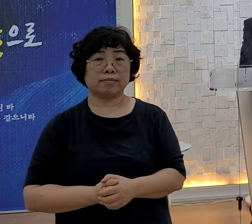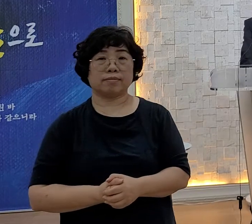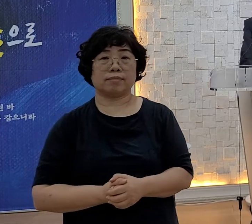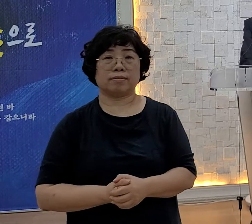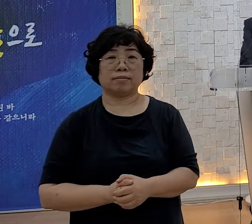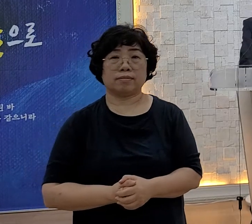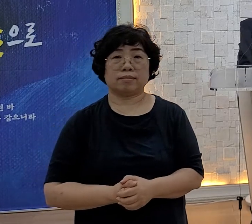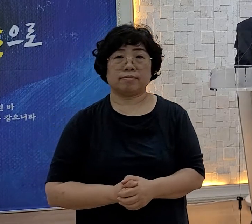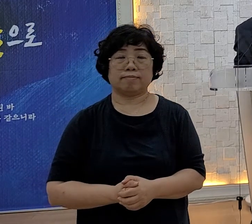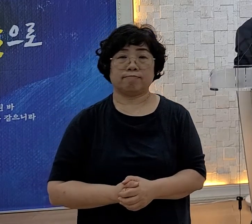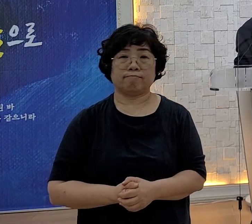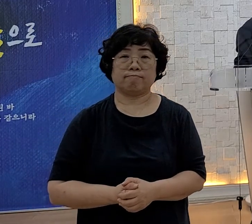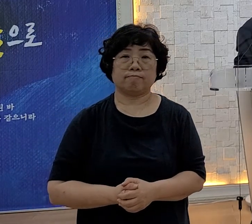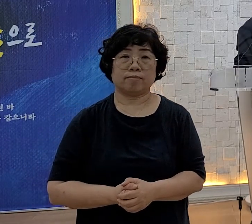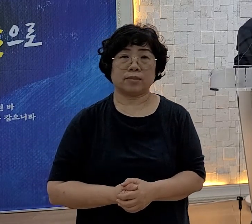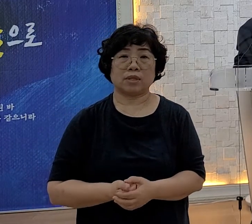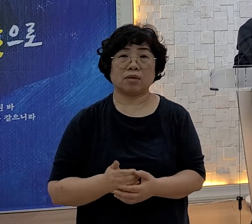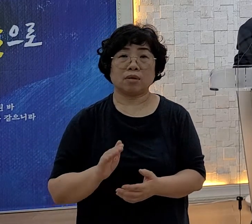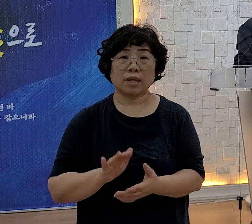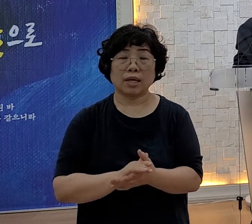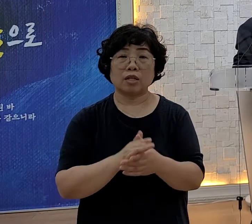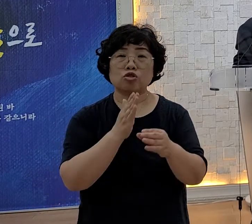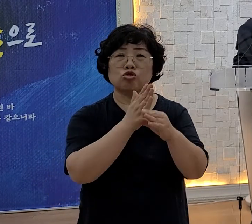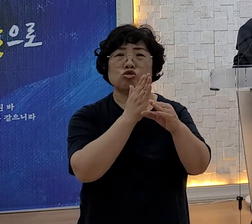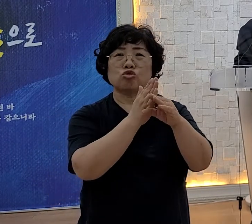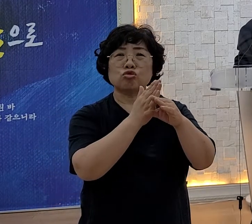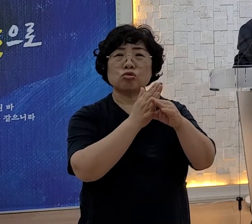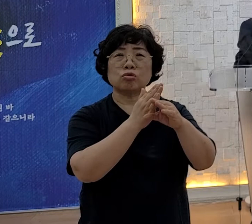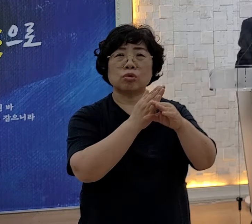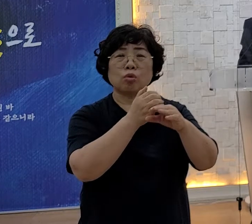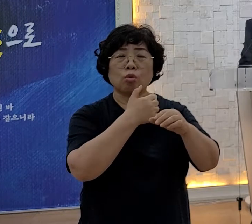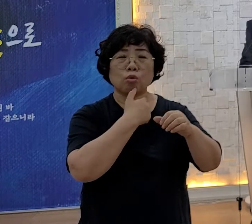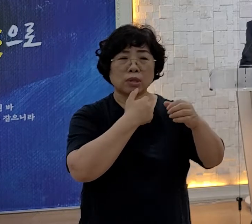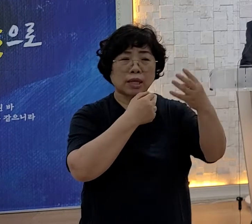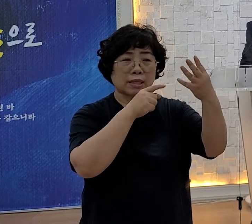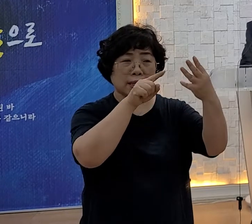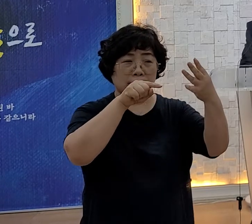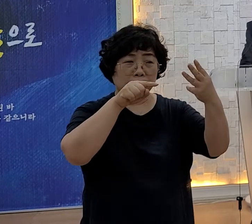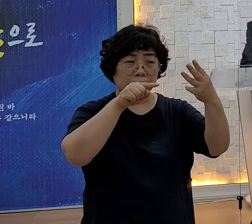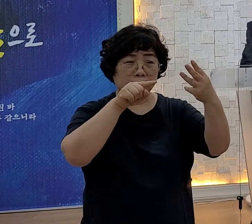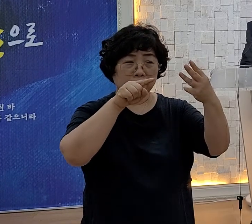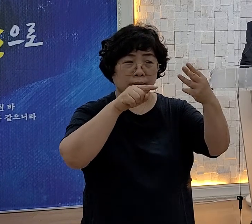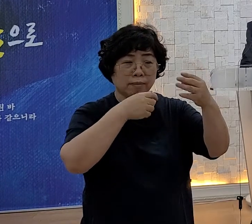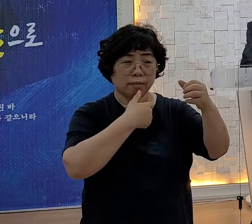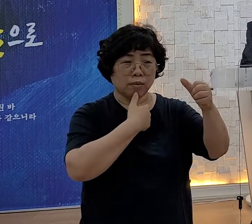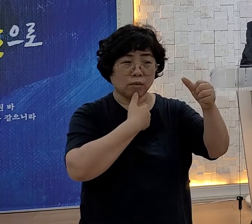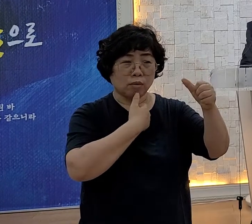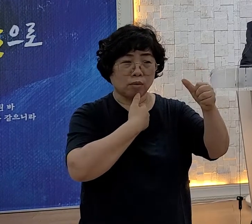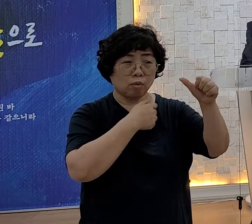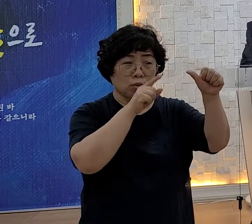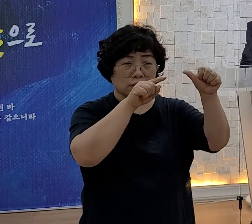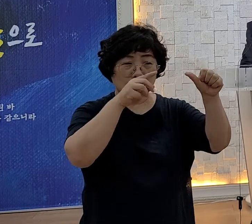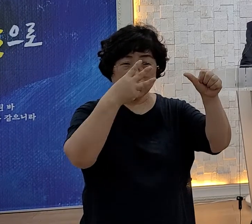여러분, 여기서 이 구절들 중에서 제일 중요한 구절이 뭐라고 생각해요?